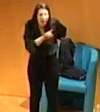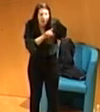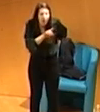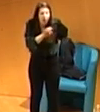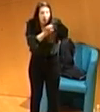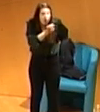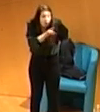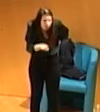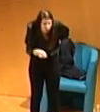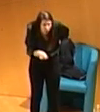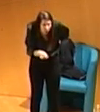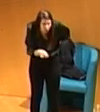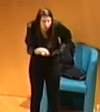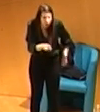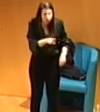Arrête de me filmer, Maya.